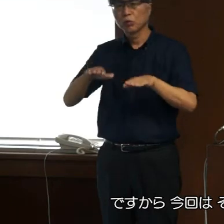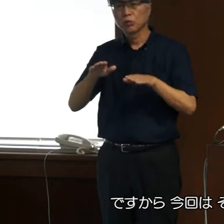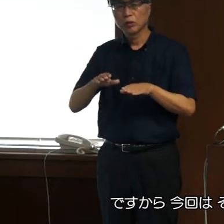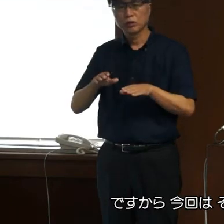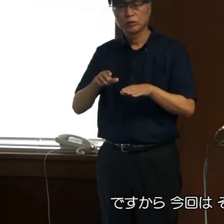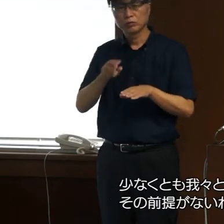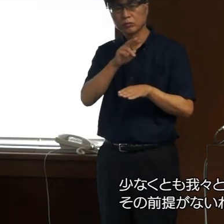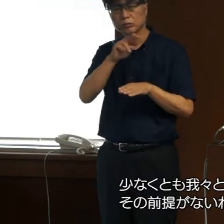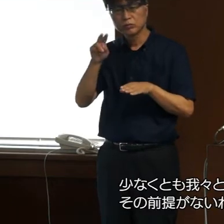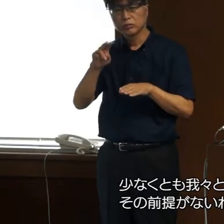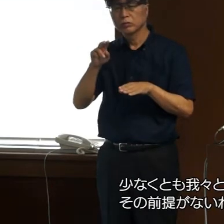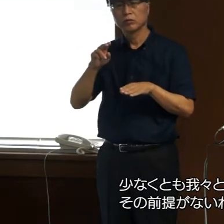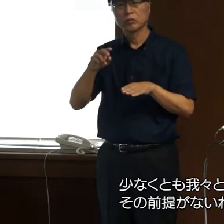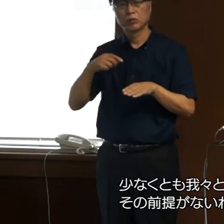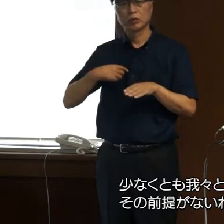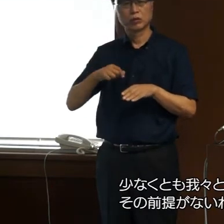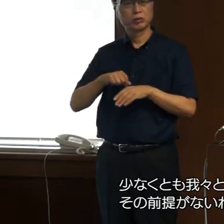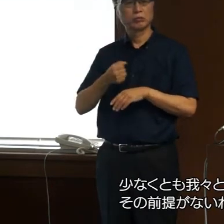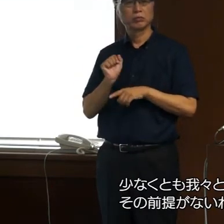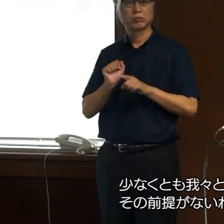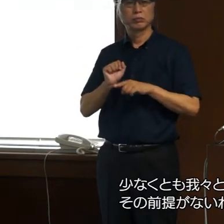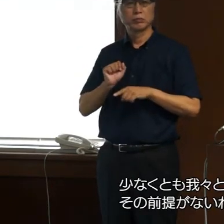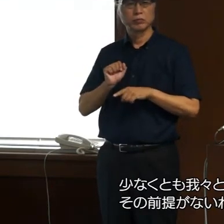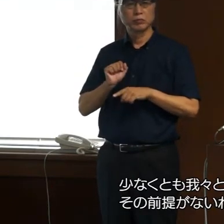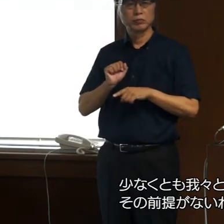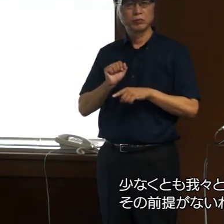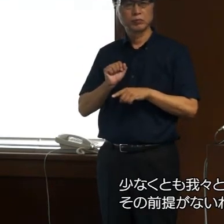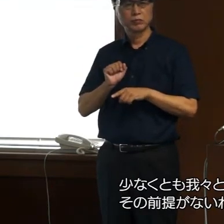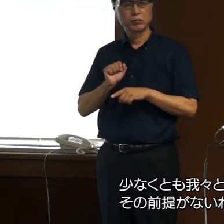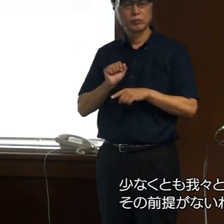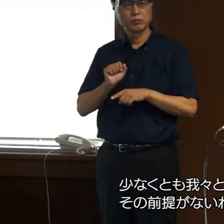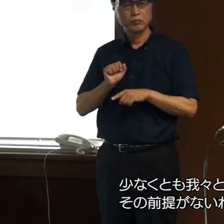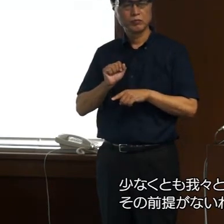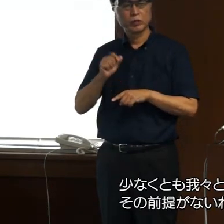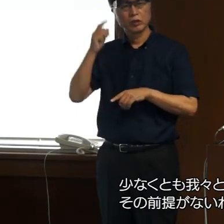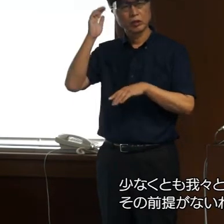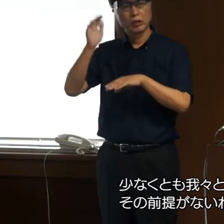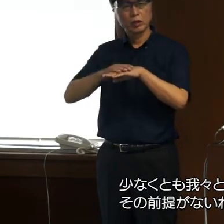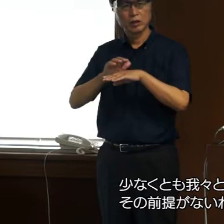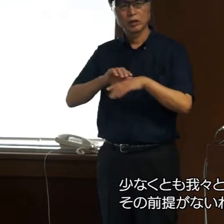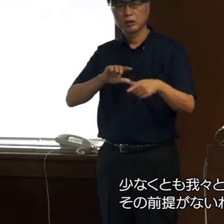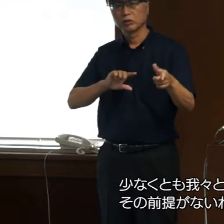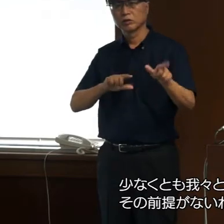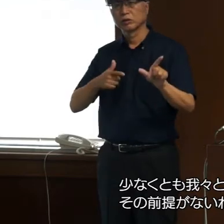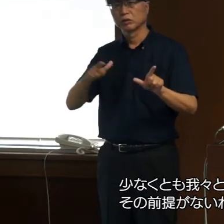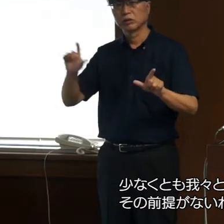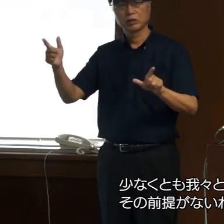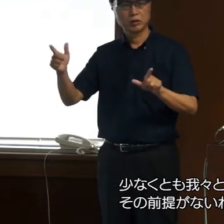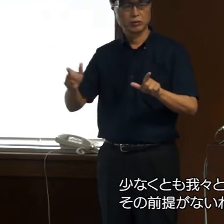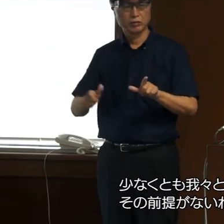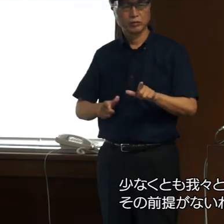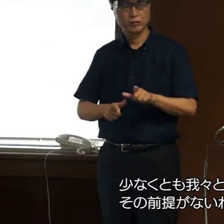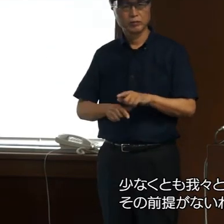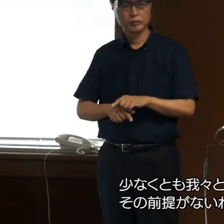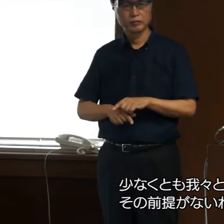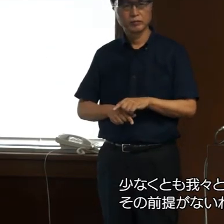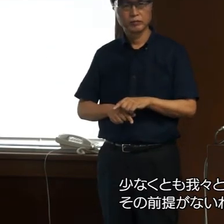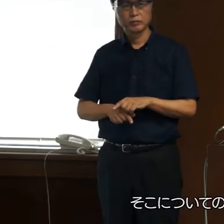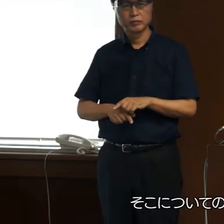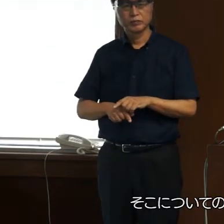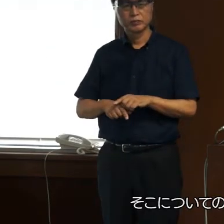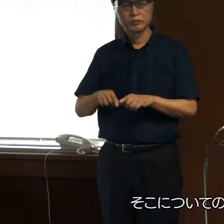、少なくとも我々としての考え方というもの、その前提がないわけだから